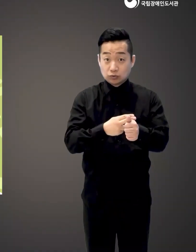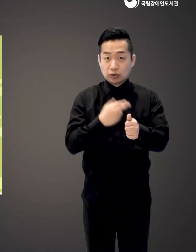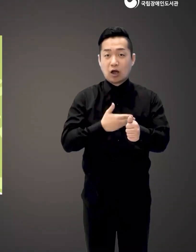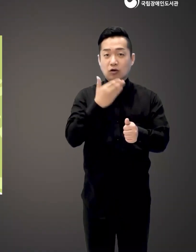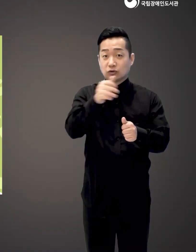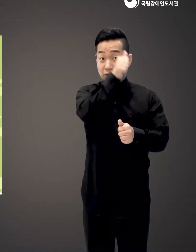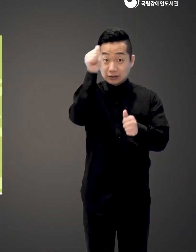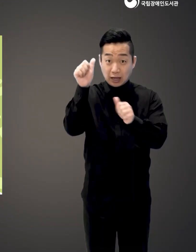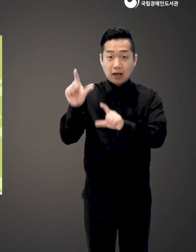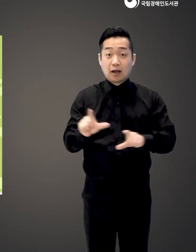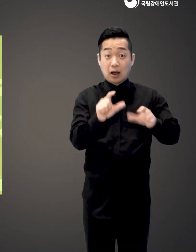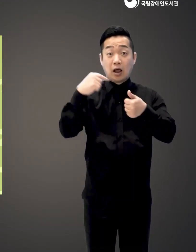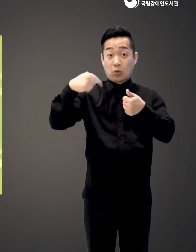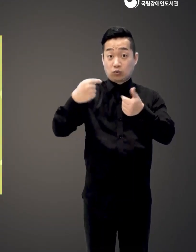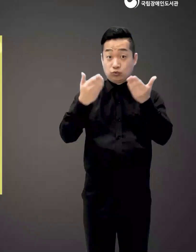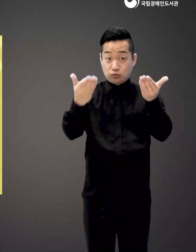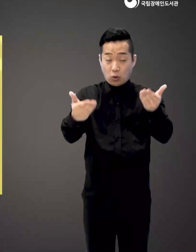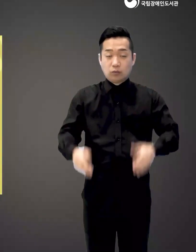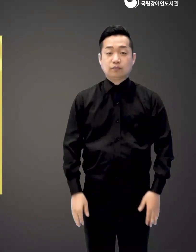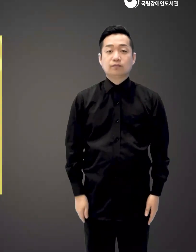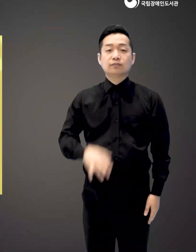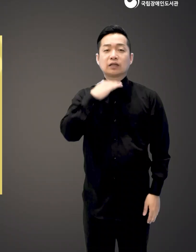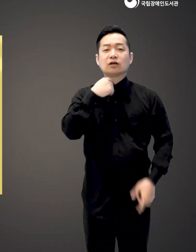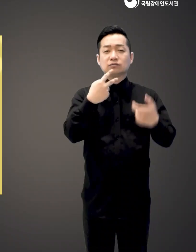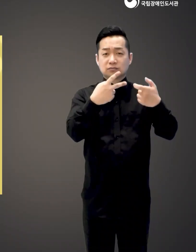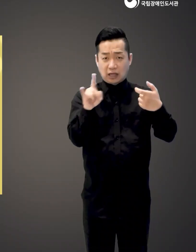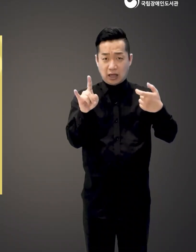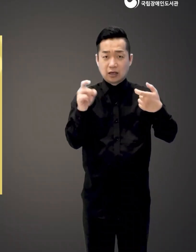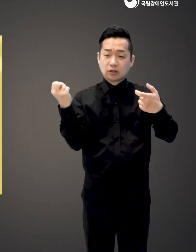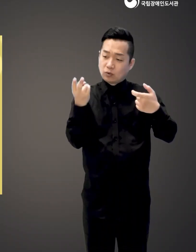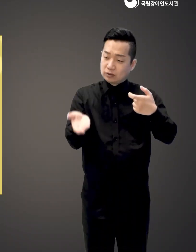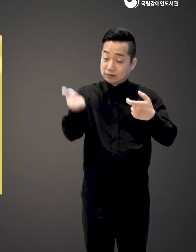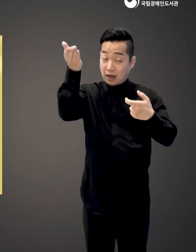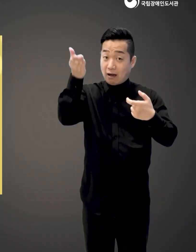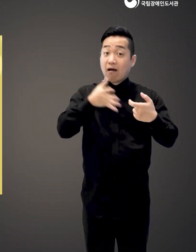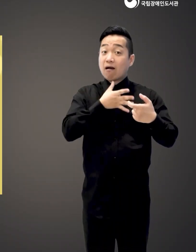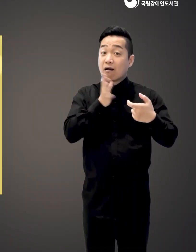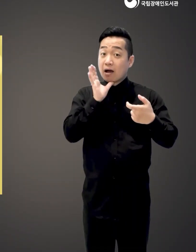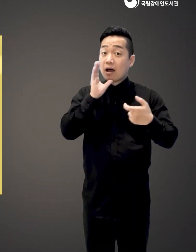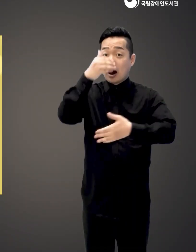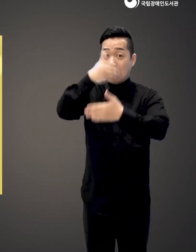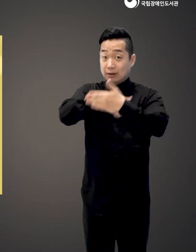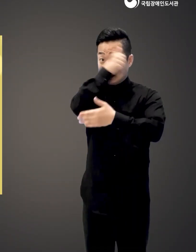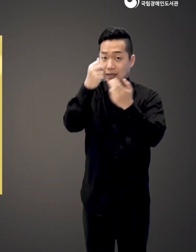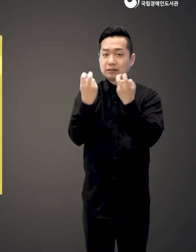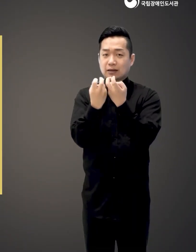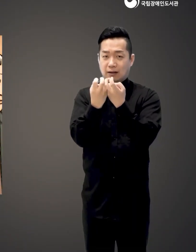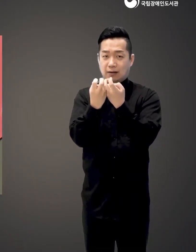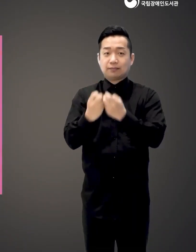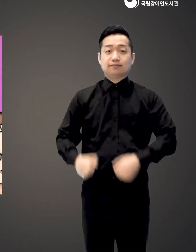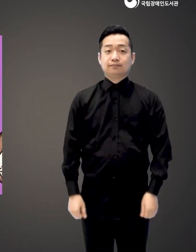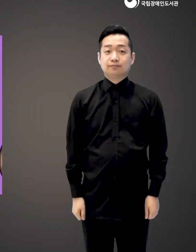듣는 삶의 가르침은 60대와 그 이상의 연령대에는 남은 인생을 살아가는 방법을,